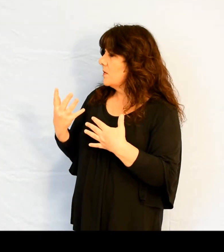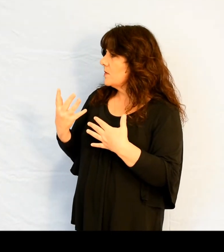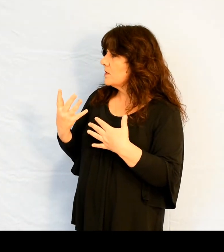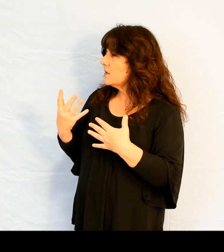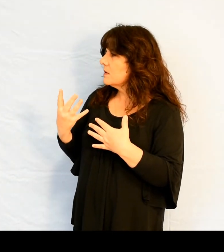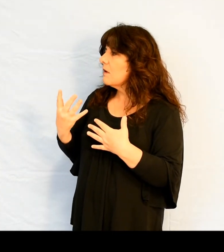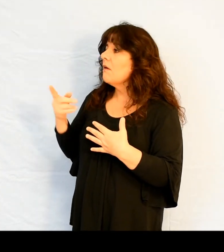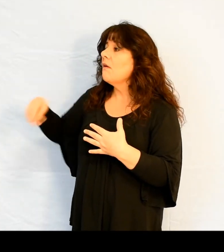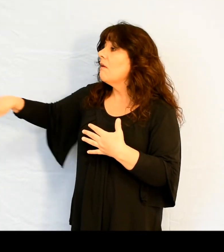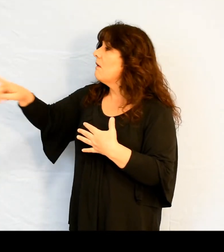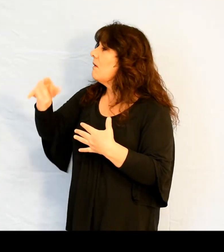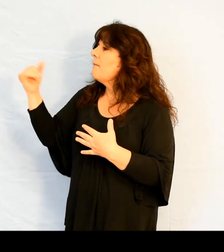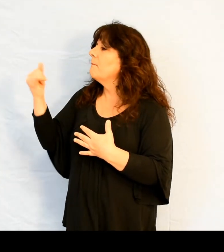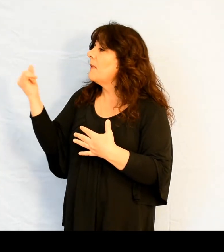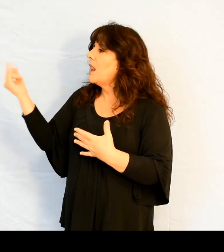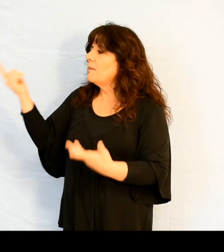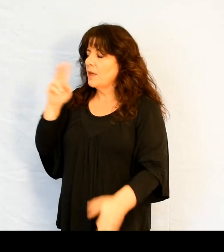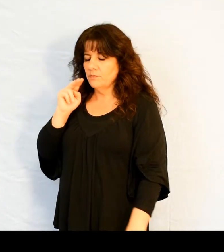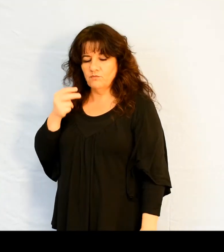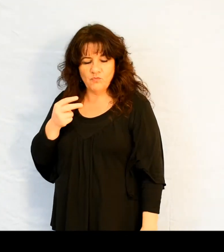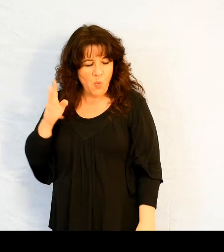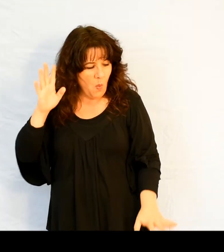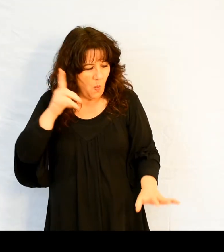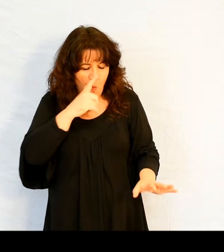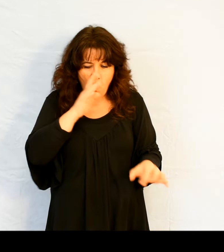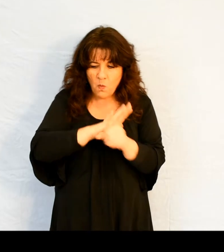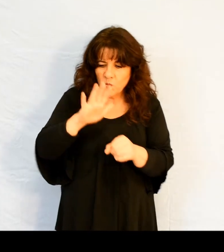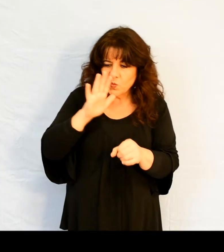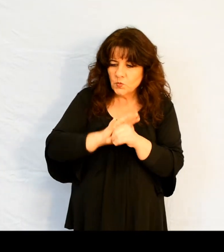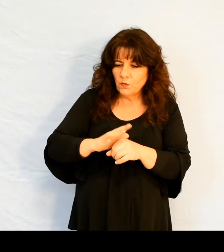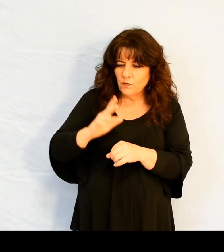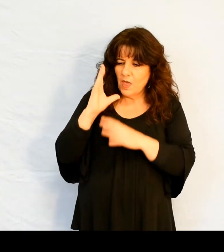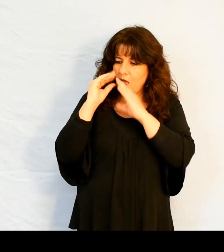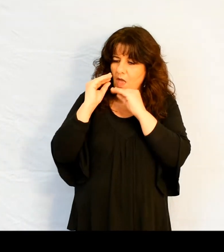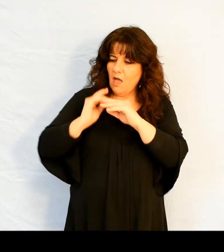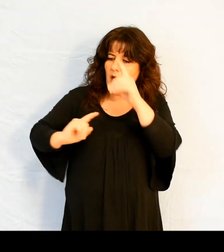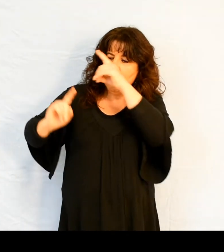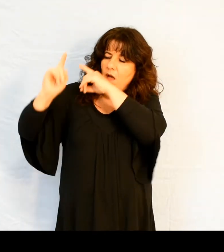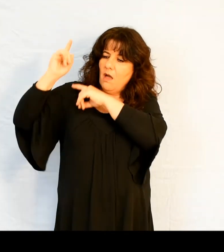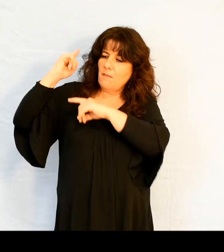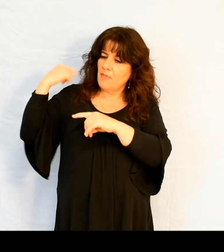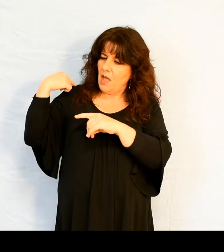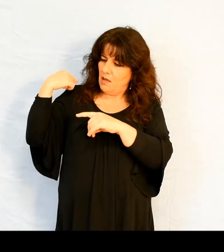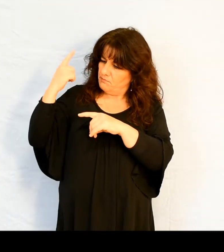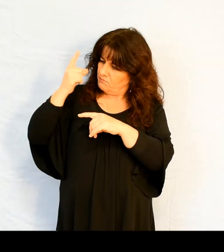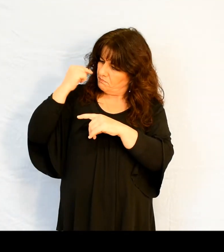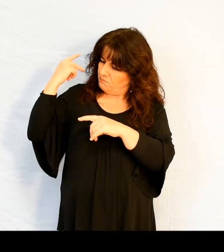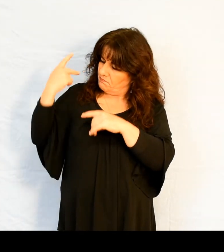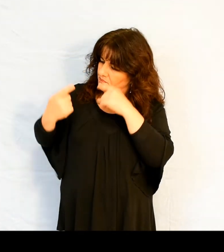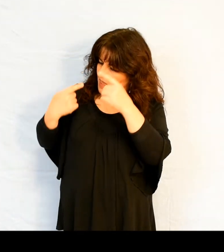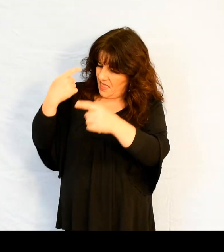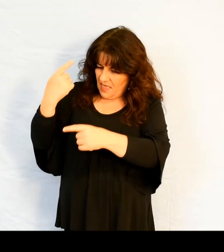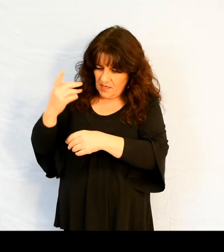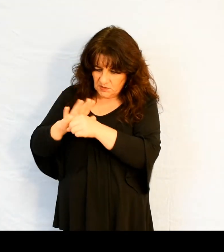N'allez pas dire en vous-même, nous avons Abraham pour père, car je vous l'ai dit, des pierres que